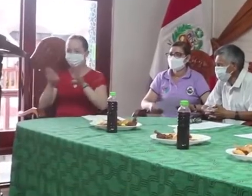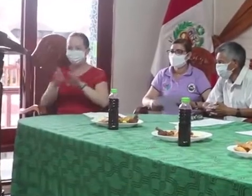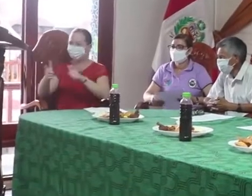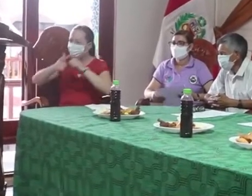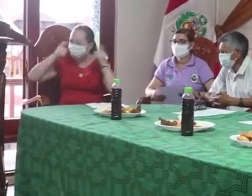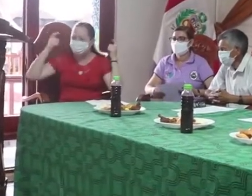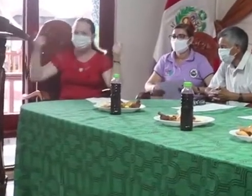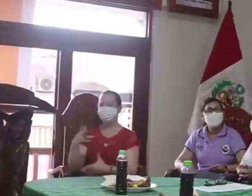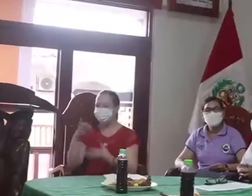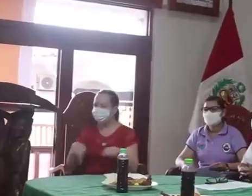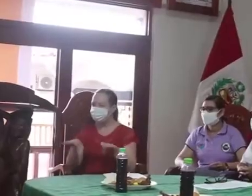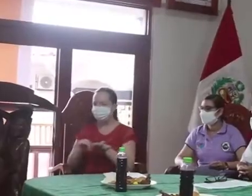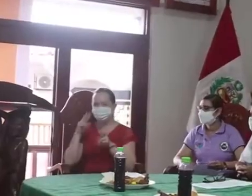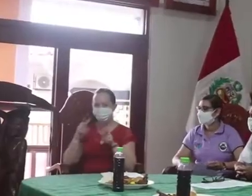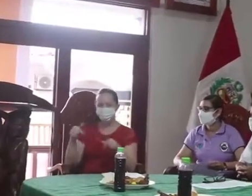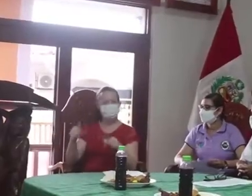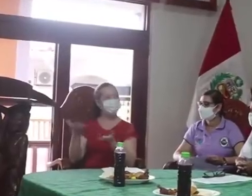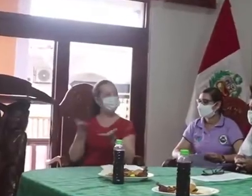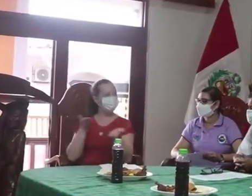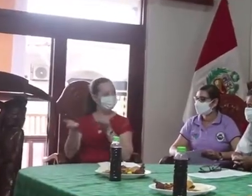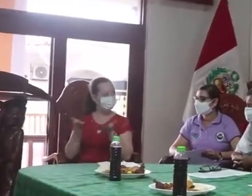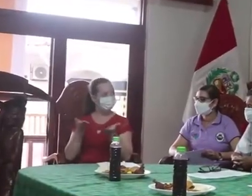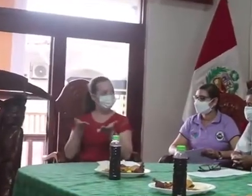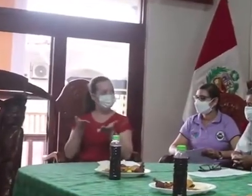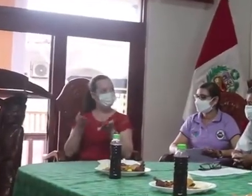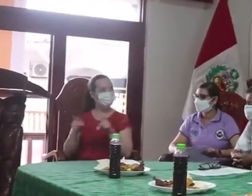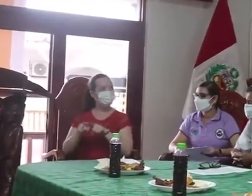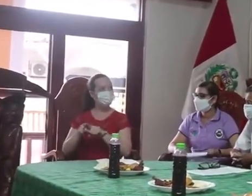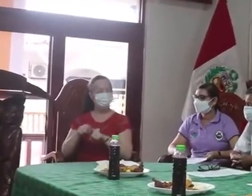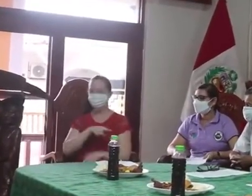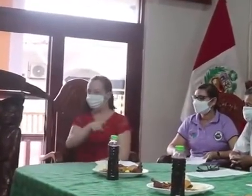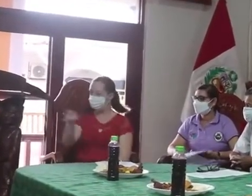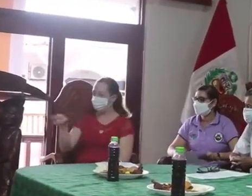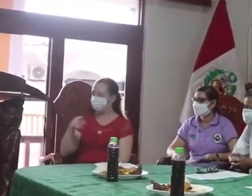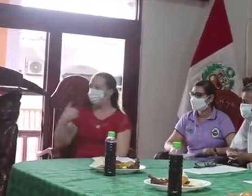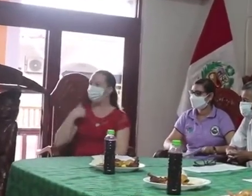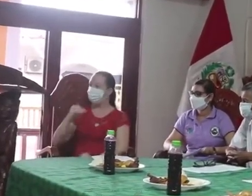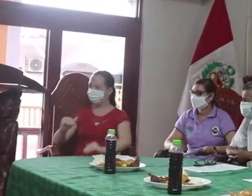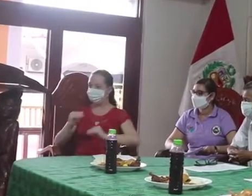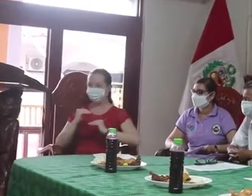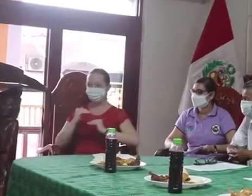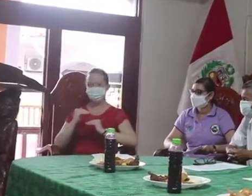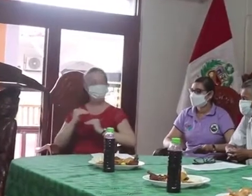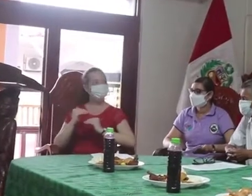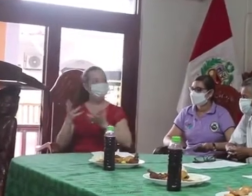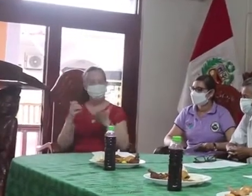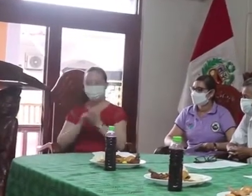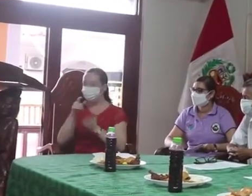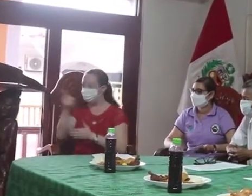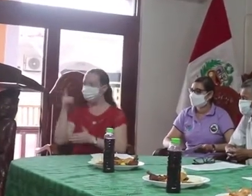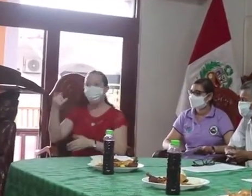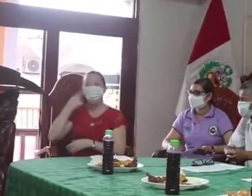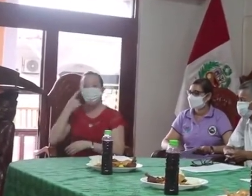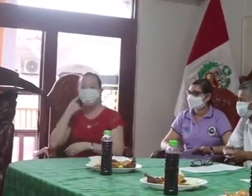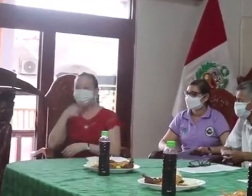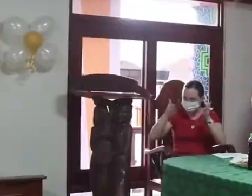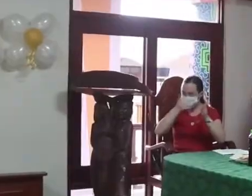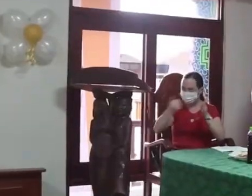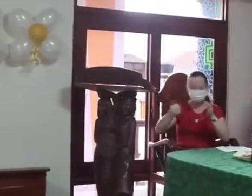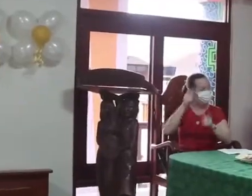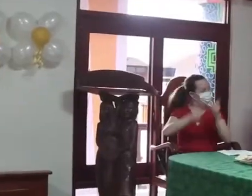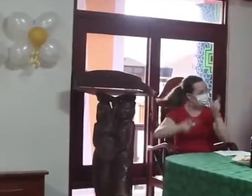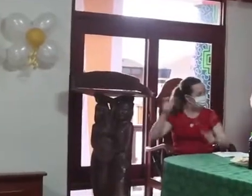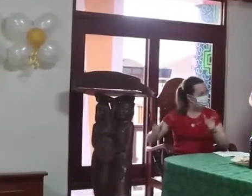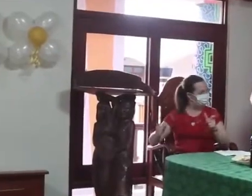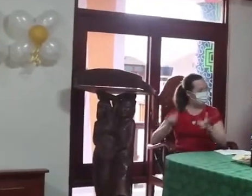una mejor capacitación para que estos puedan brindar un mejor servicio a la población que son sorditas. Bueno,